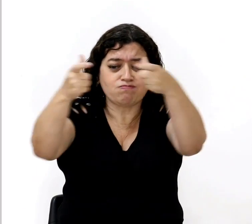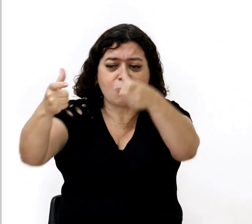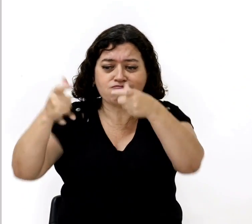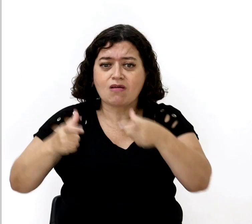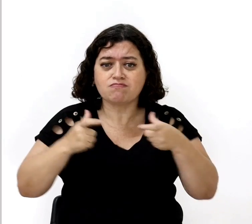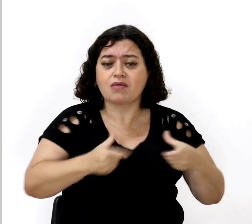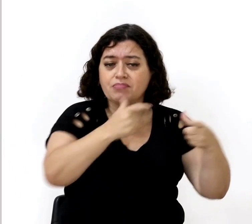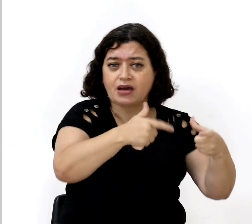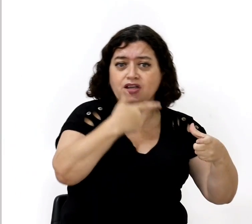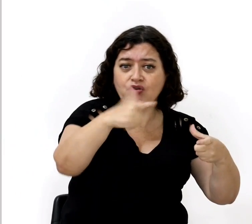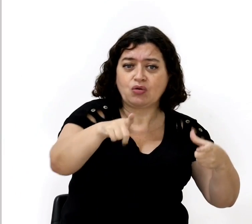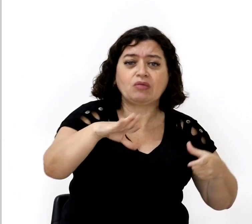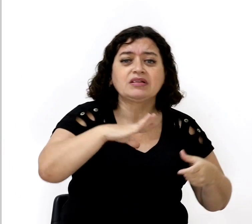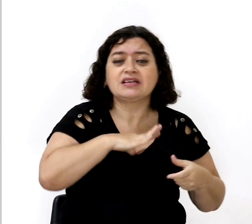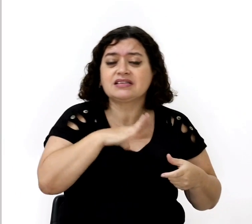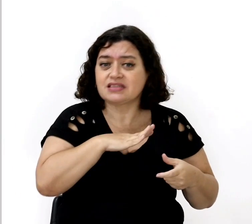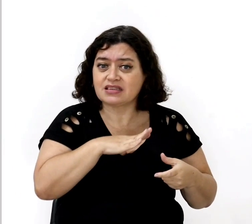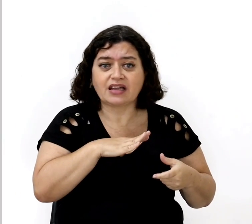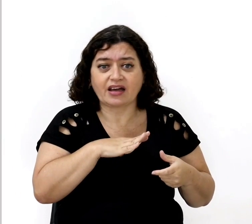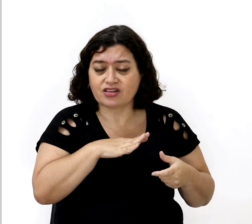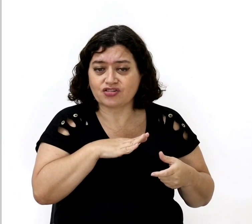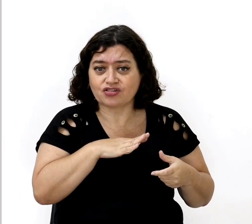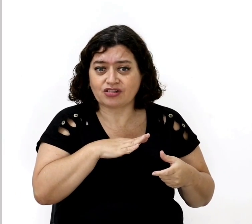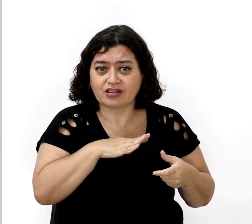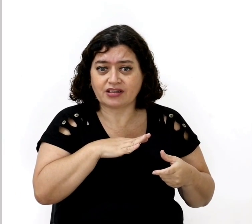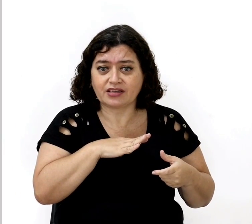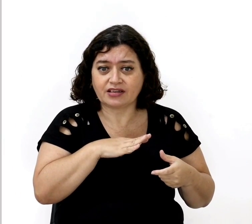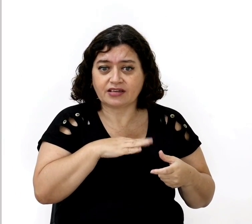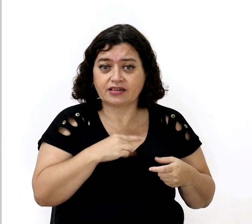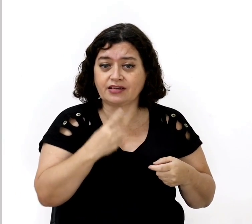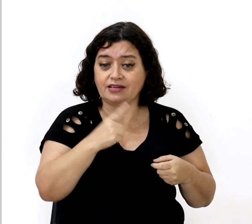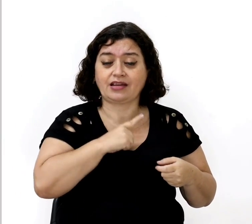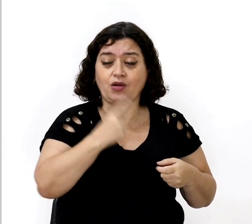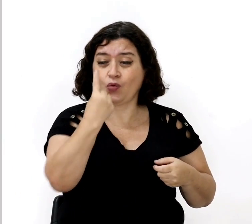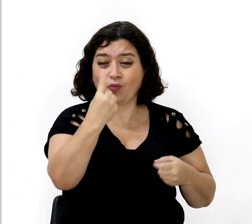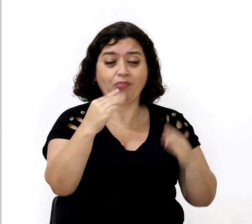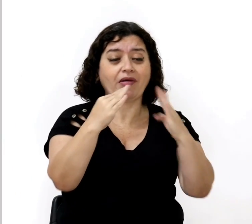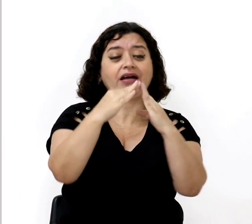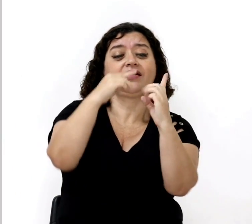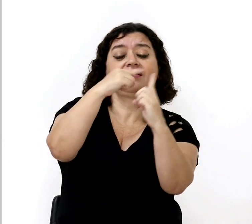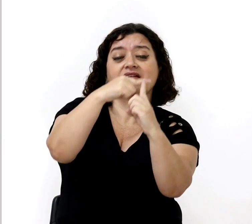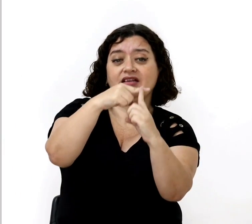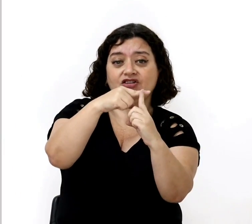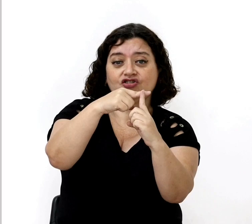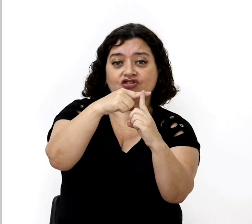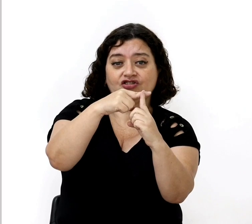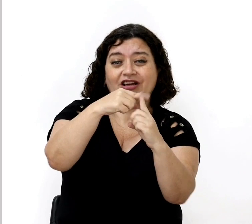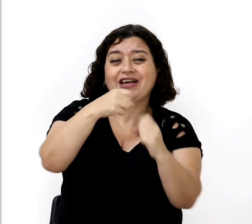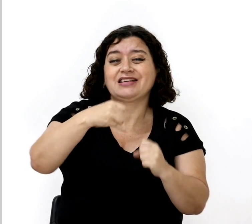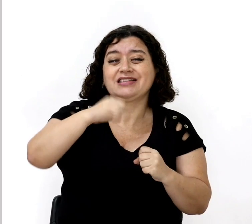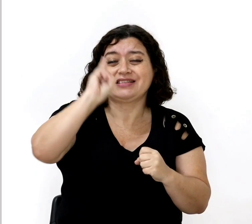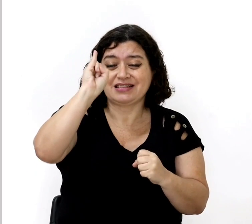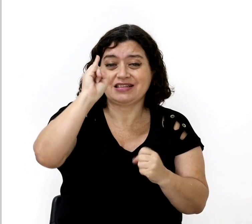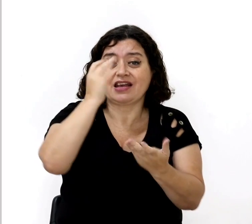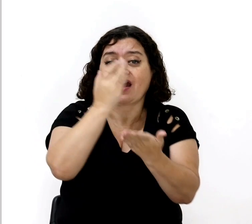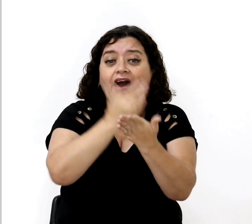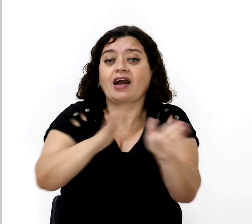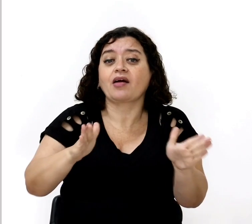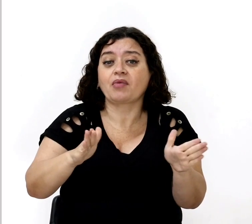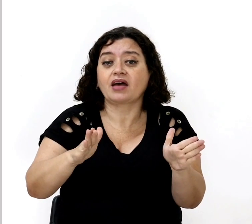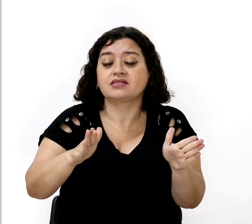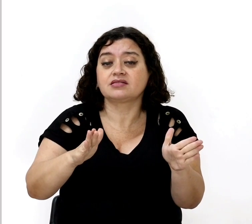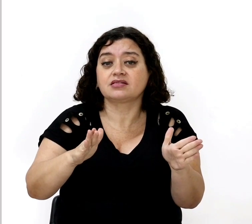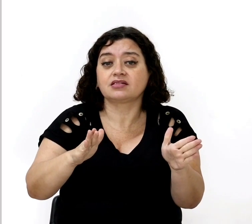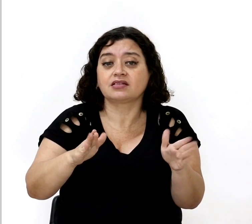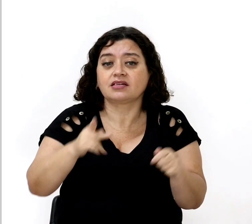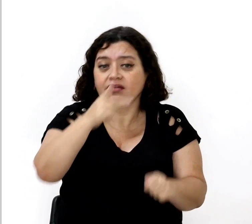ou você pode estar numa outra cidade, há cidades que têm uma igreja apenas. Se ela deixasse de